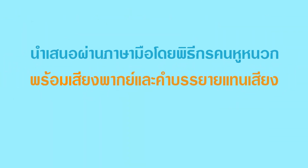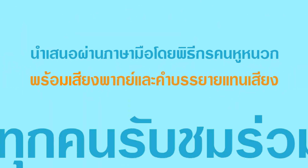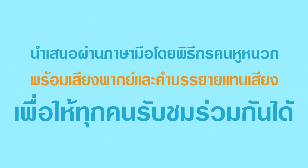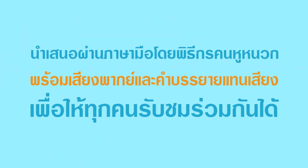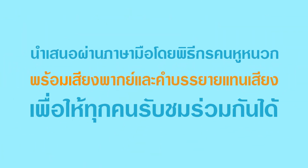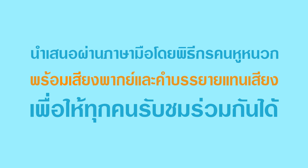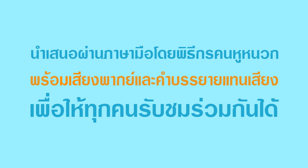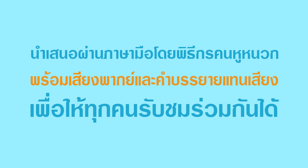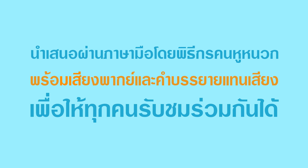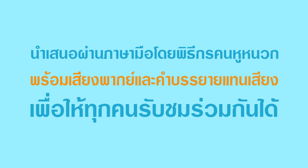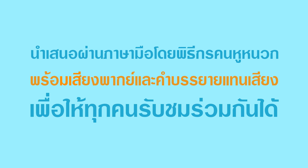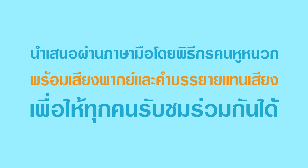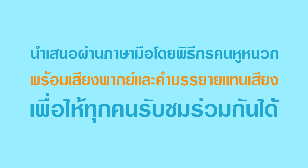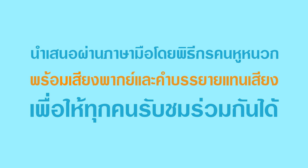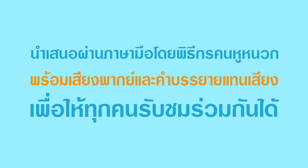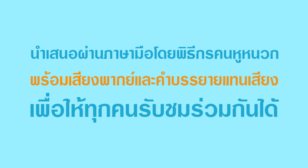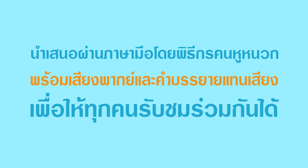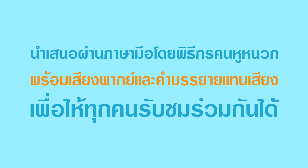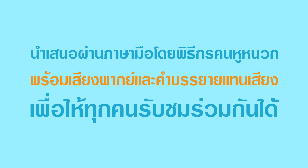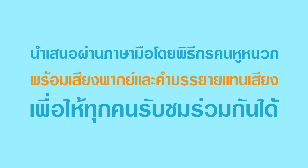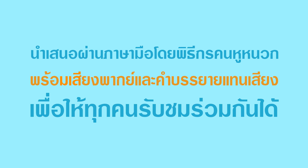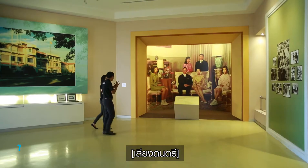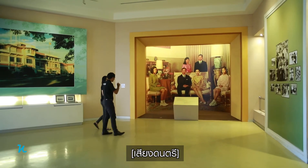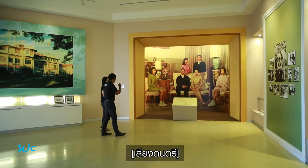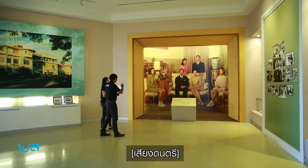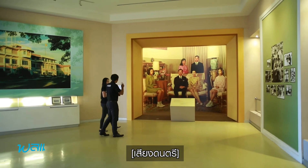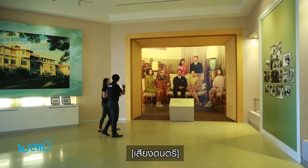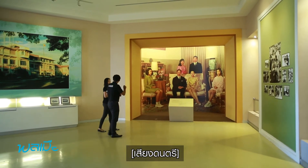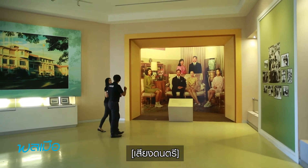คำบรรยายแทนเสียงเพื่อให้ทุกคนรับชมร่วมกันได้